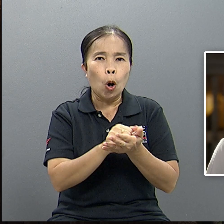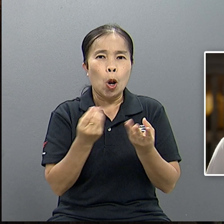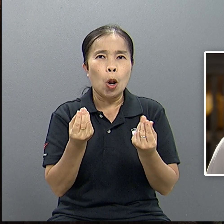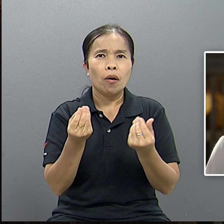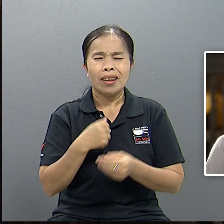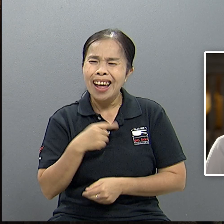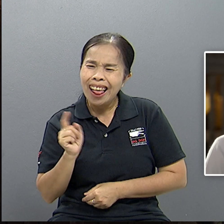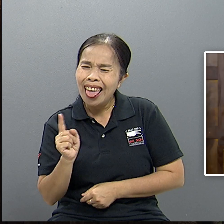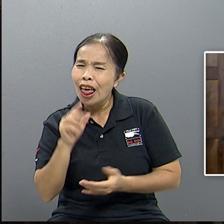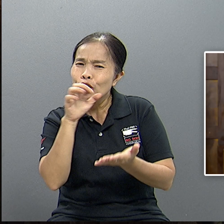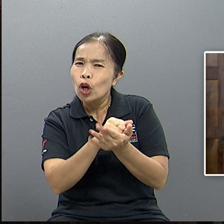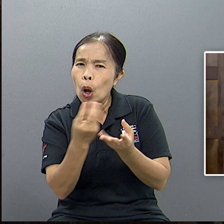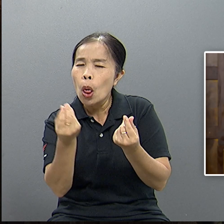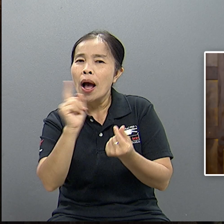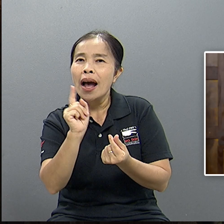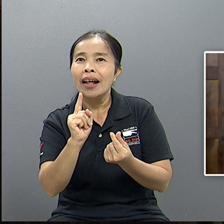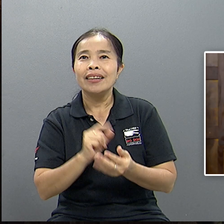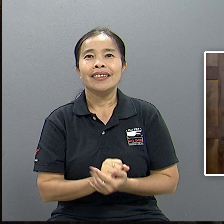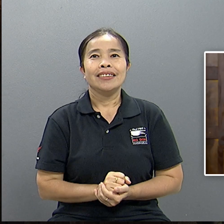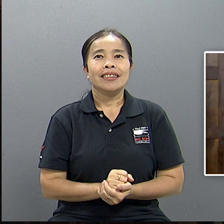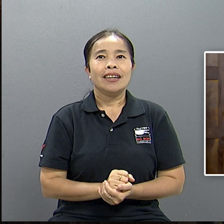ไม่ทันการอะไรหรอกครับ